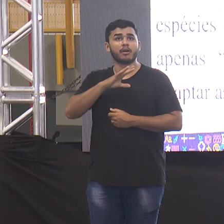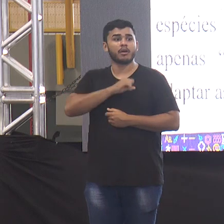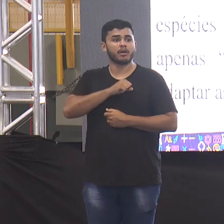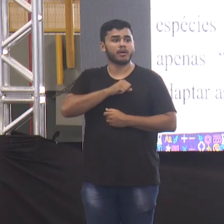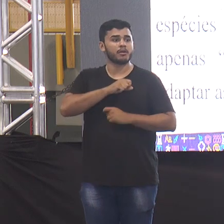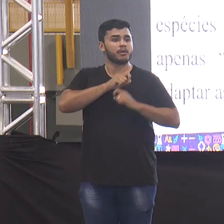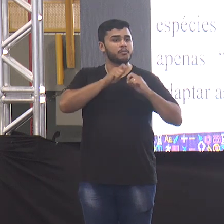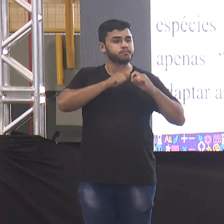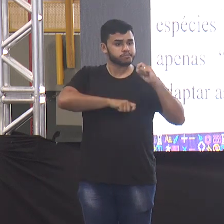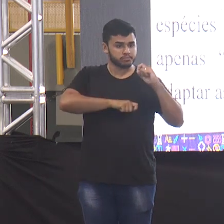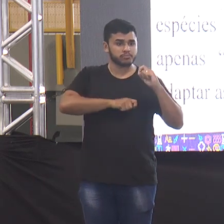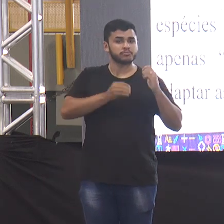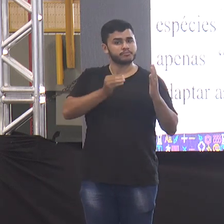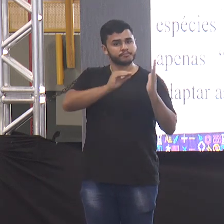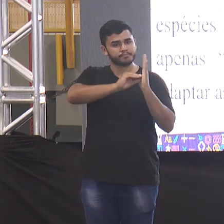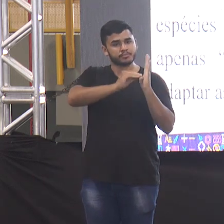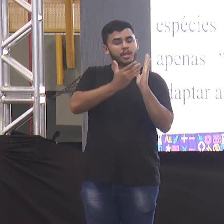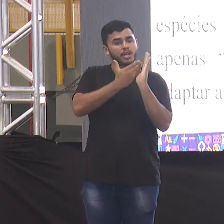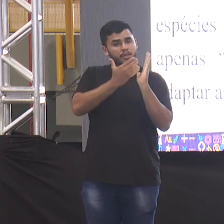Vamos já chegar nesse ponto.